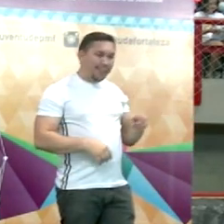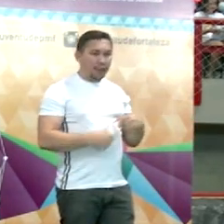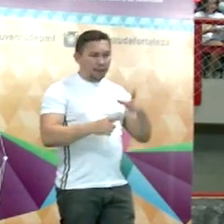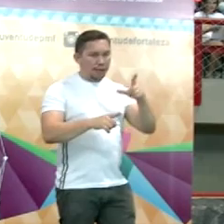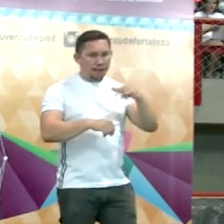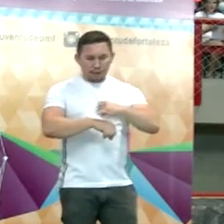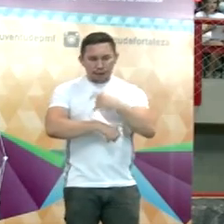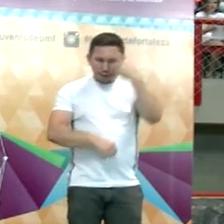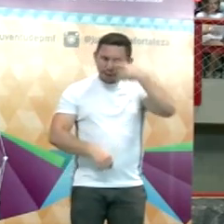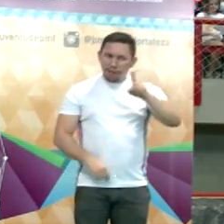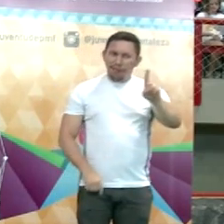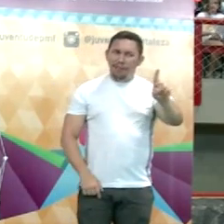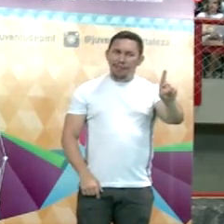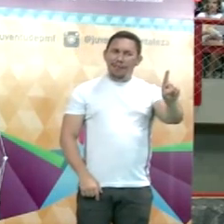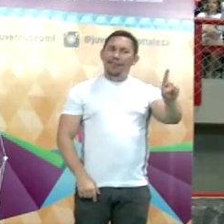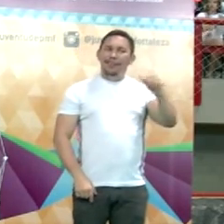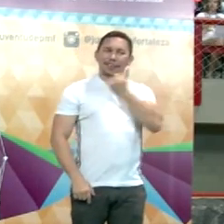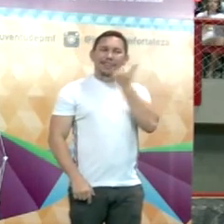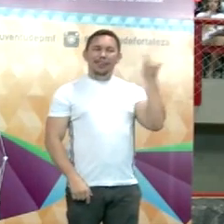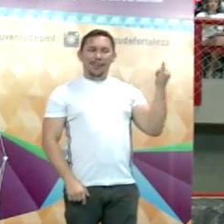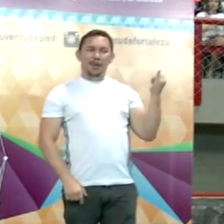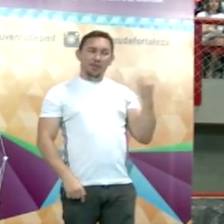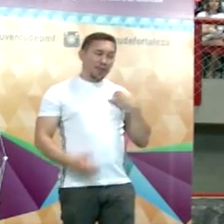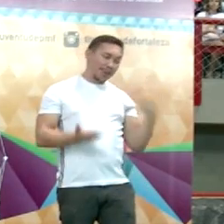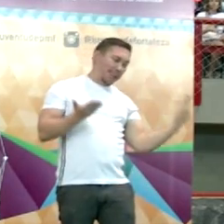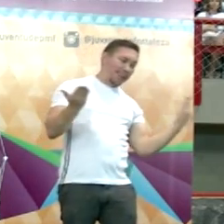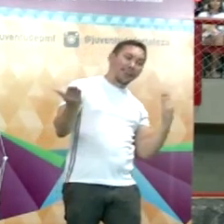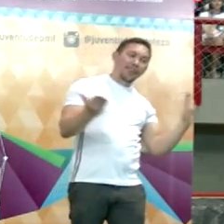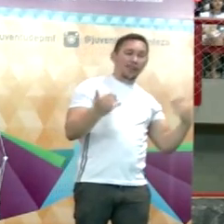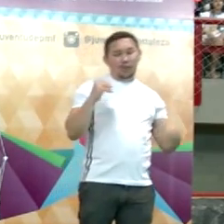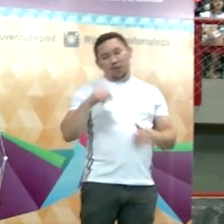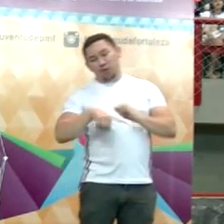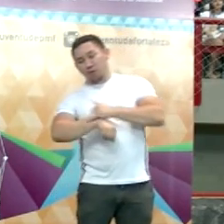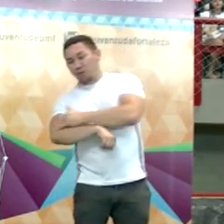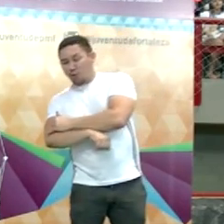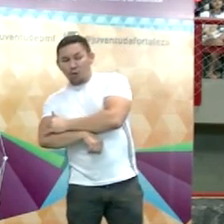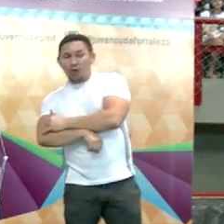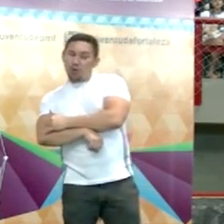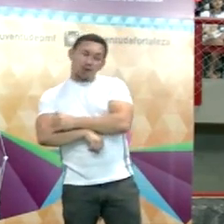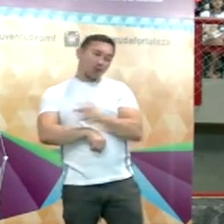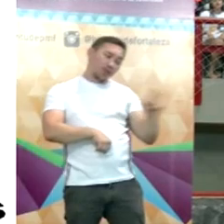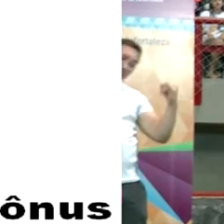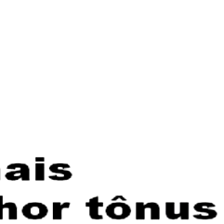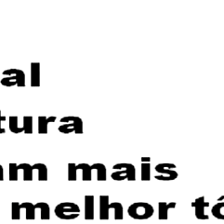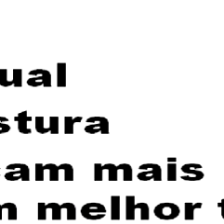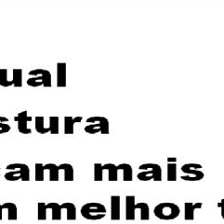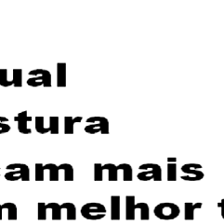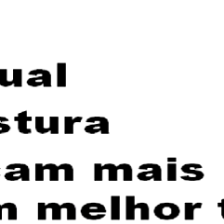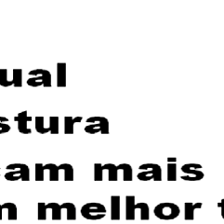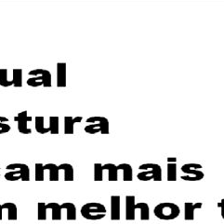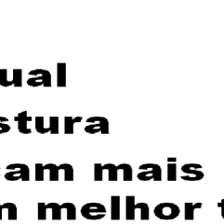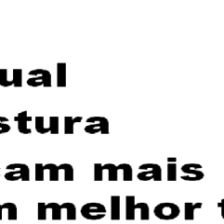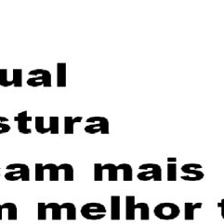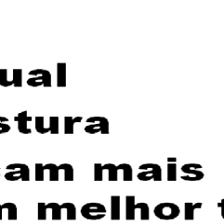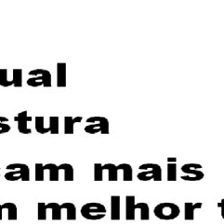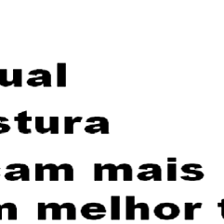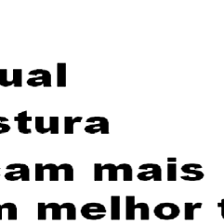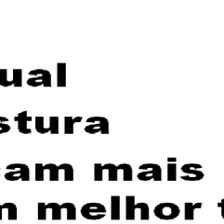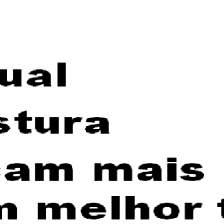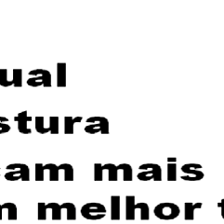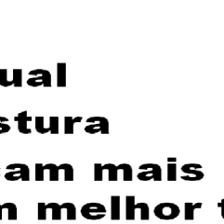gordinho, não, viu? Eu estou dizendo que existem vantagens para os dois lados. Existe coisa boa para os dois. Melhora a